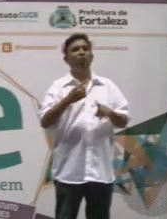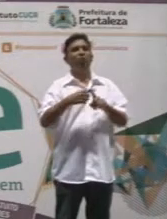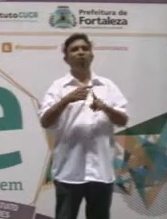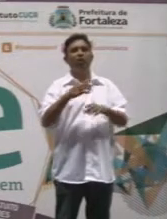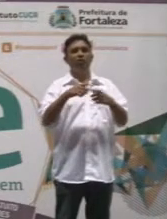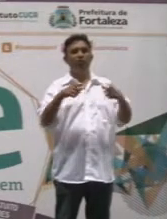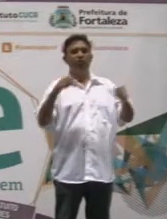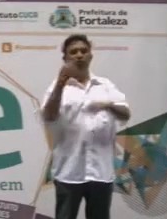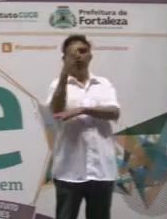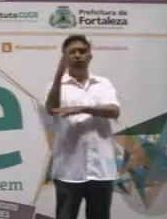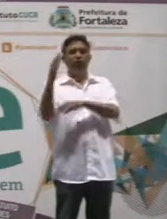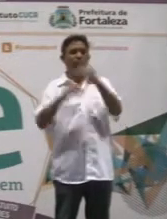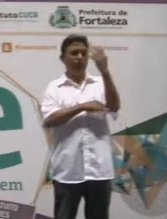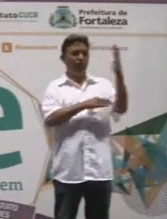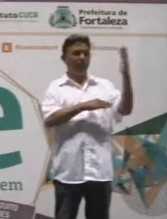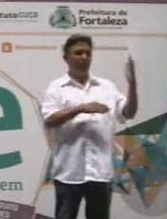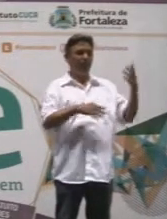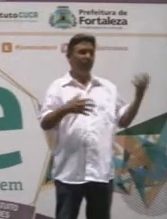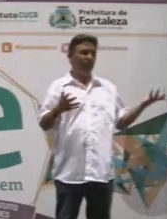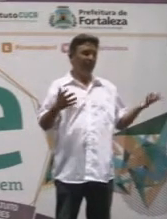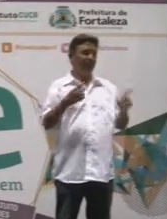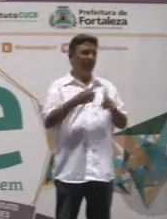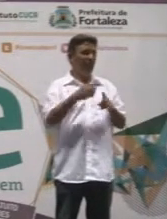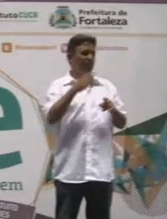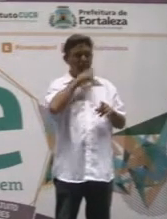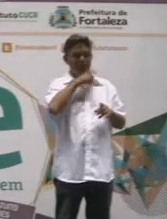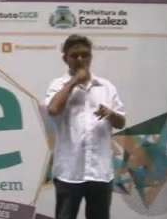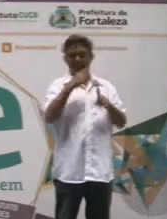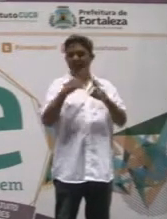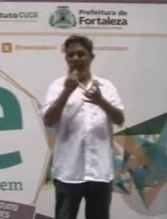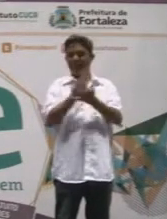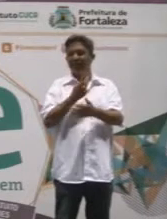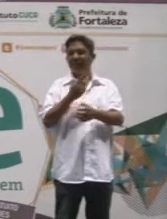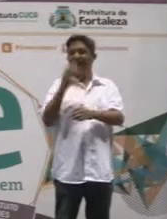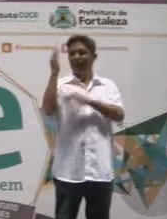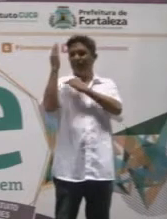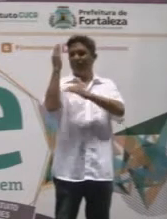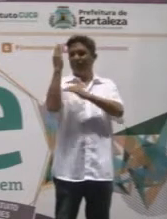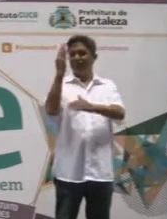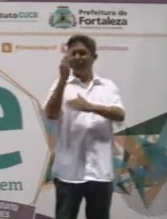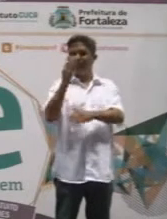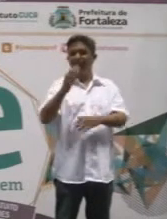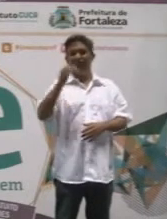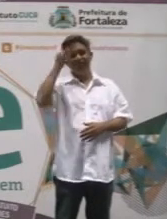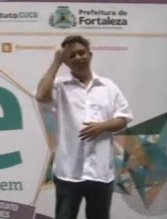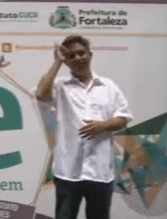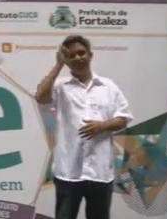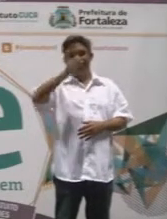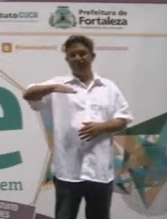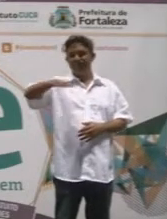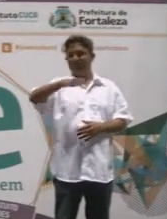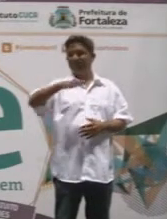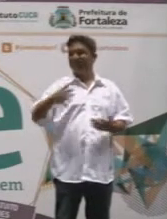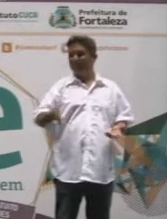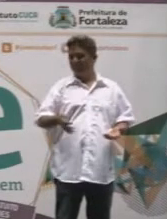florestada no planeta. Mentira, está diminuindo. A turma está desmatando para botar vaca. É a pecuária de corte tomando lugar